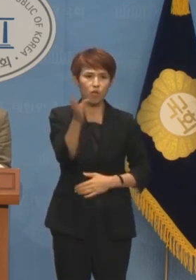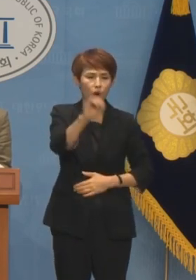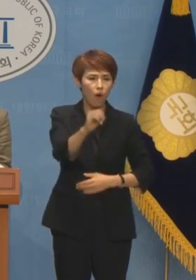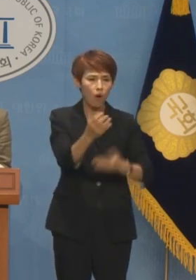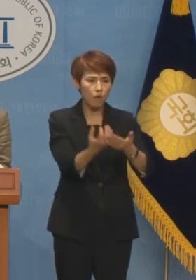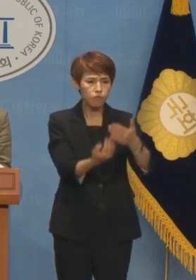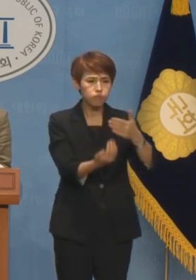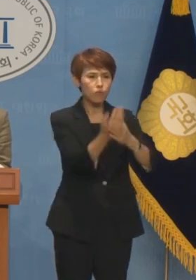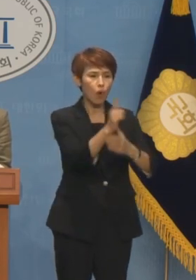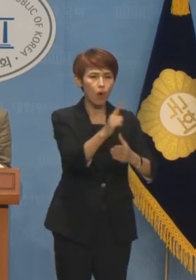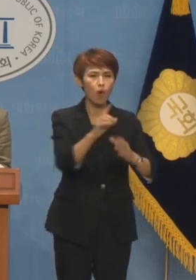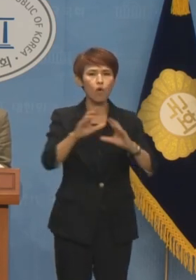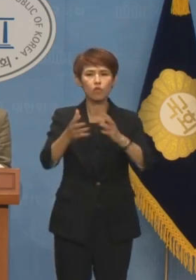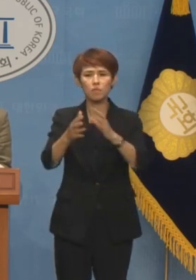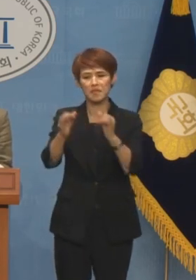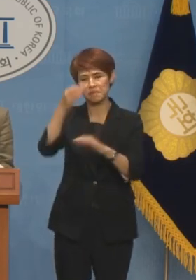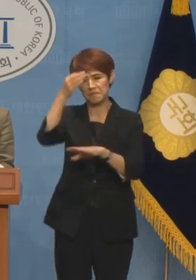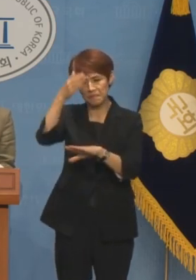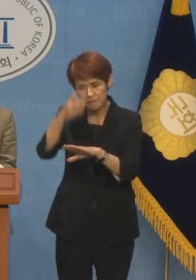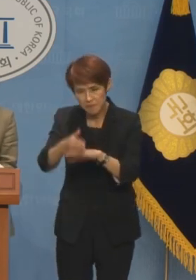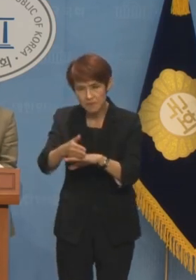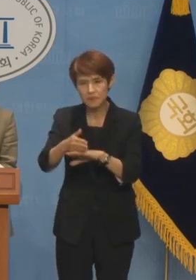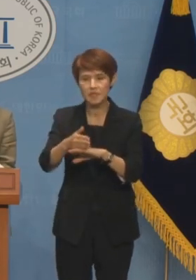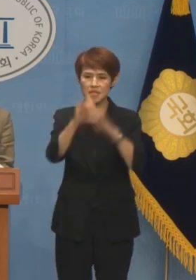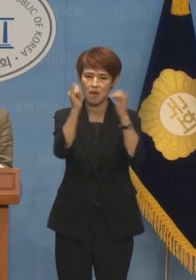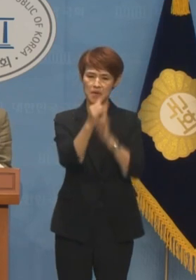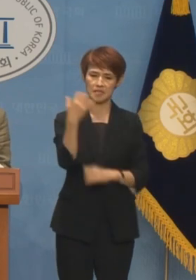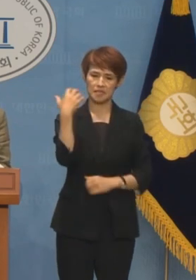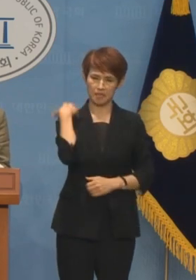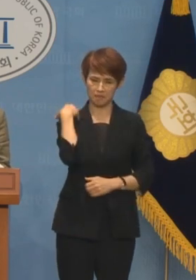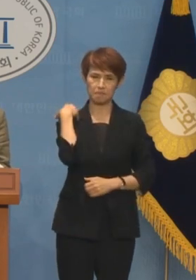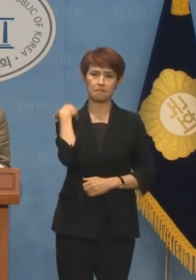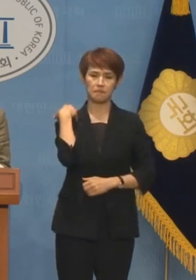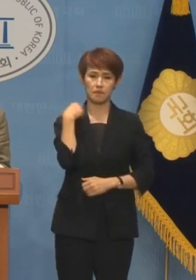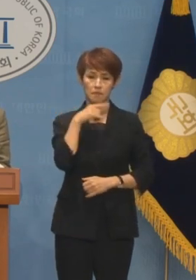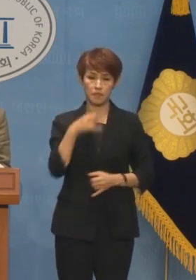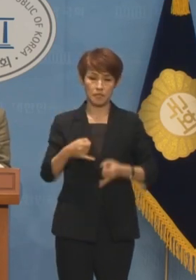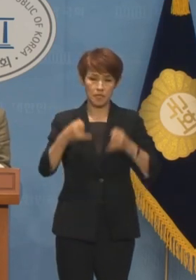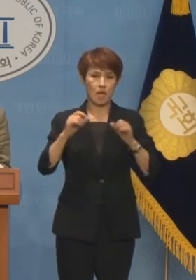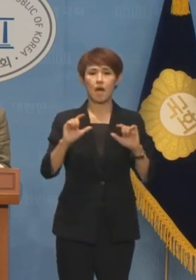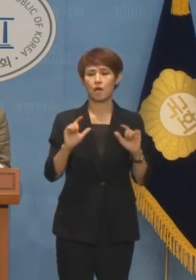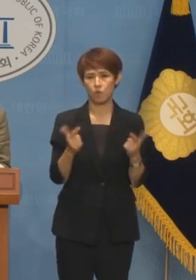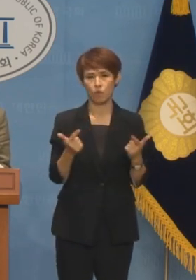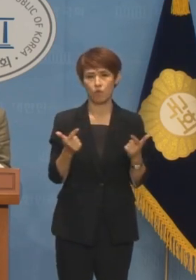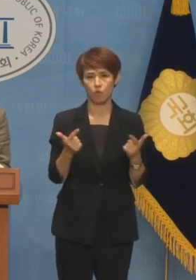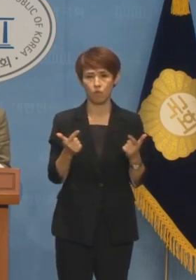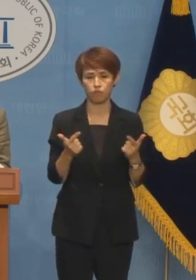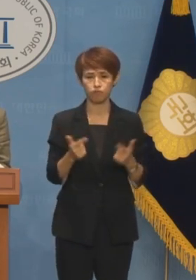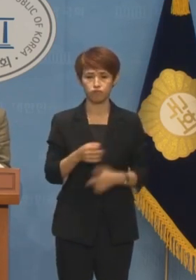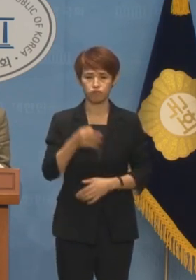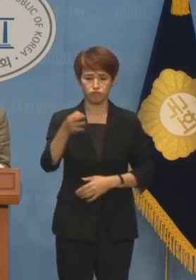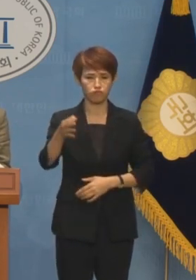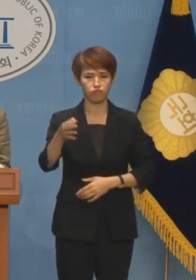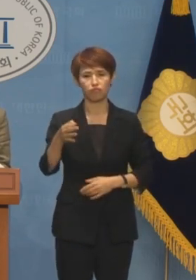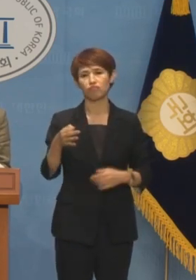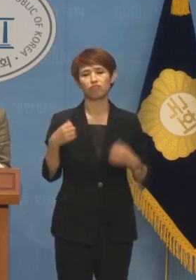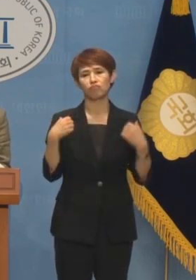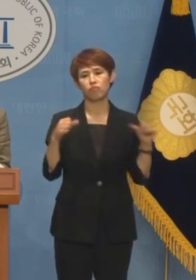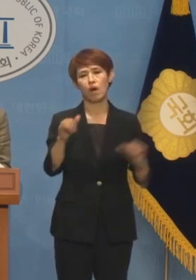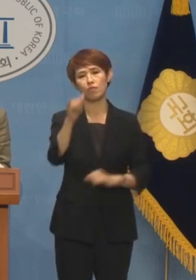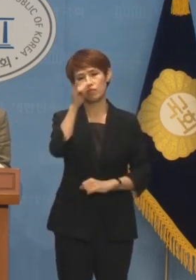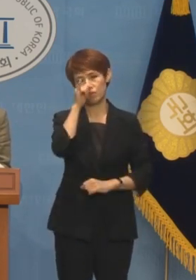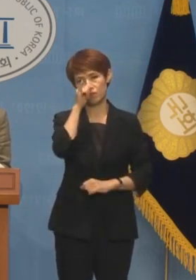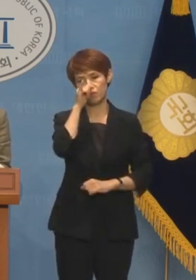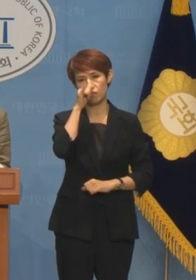출연금이 국민께 사죄하고 사회적 책임을 다하는 부채가 아니라 언제든 납부를 그만둘 수 있고